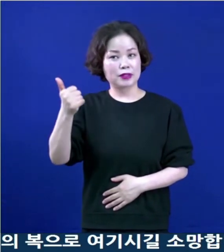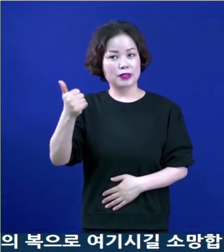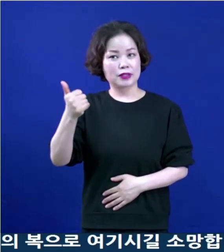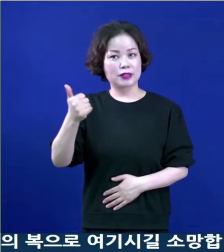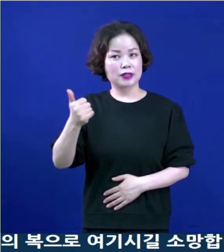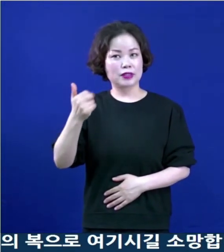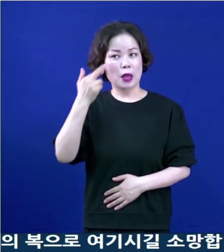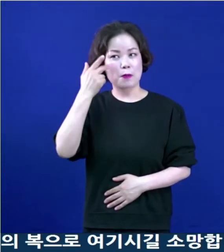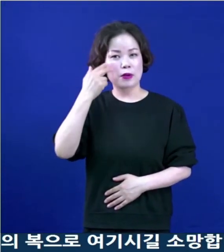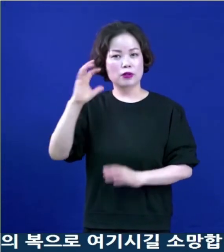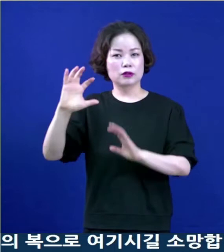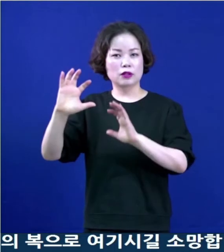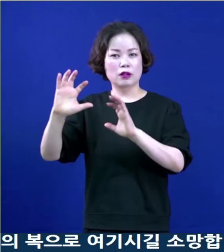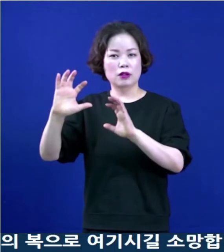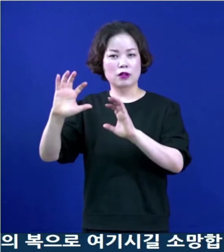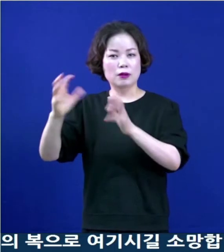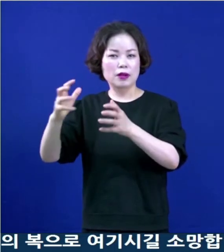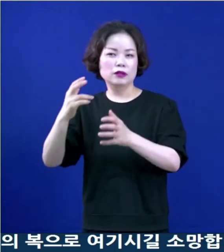처음 하던 시절에